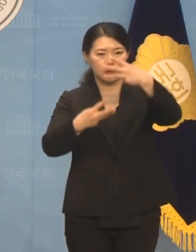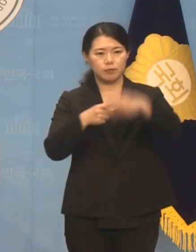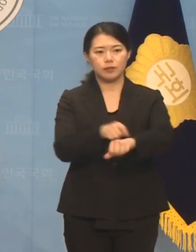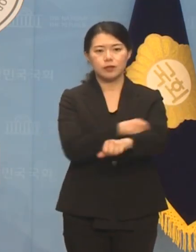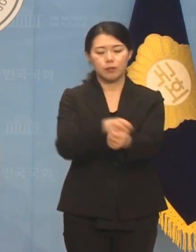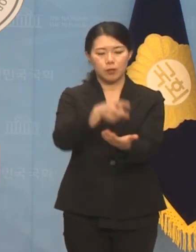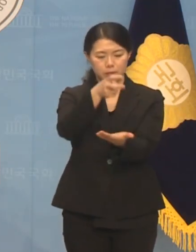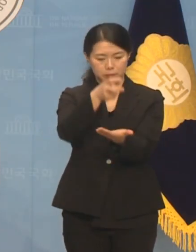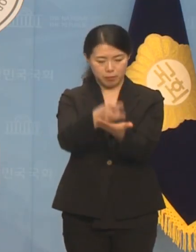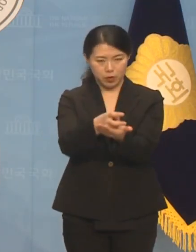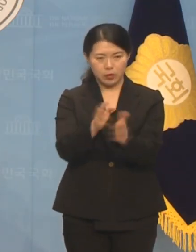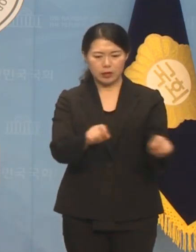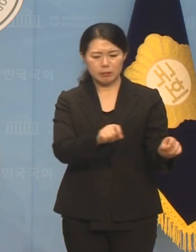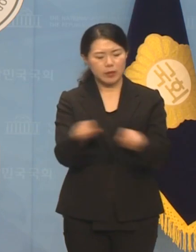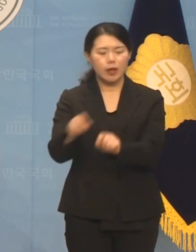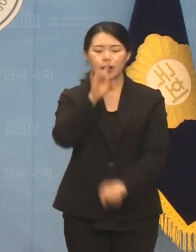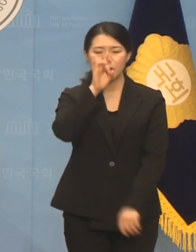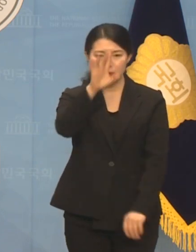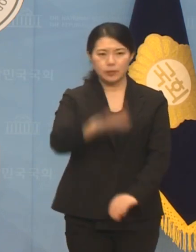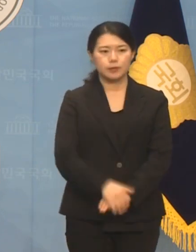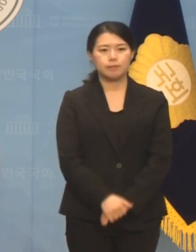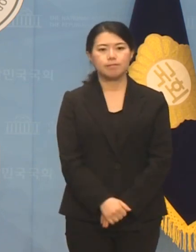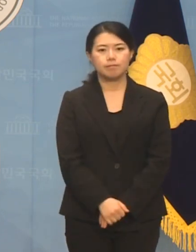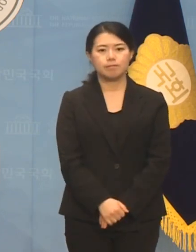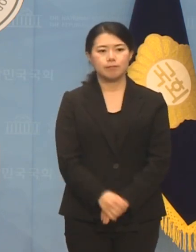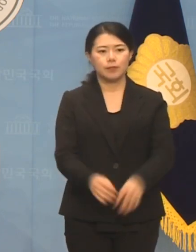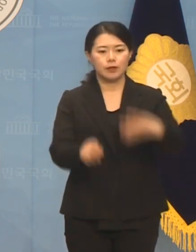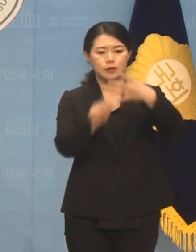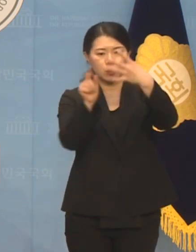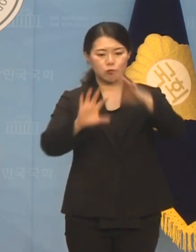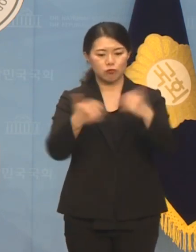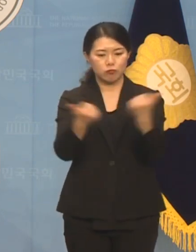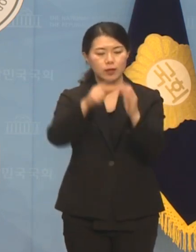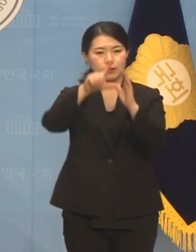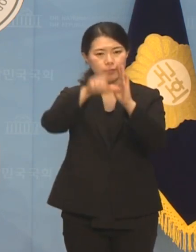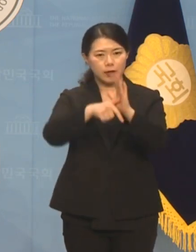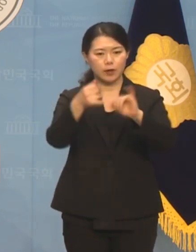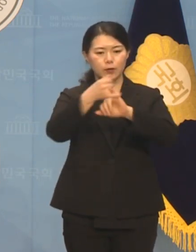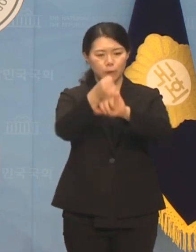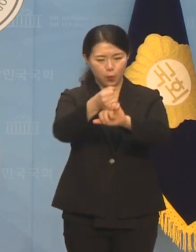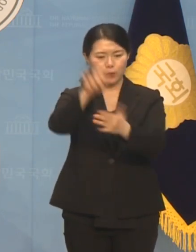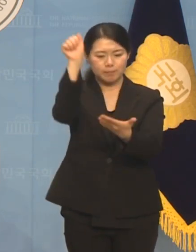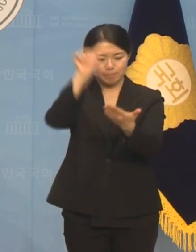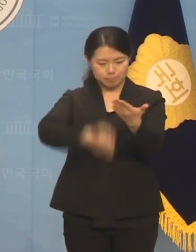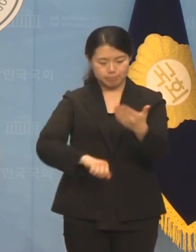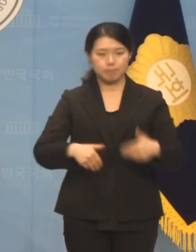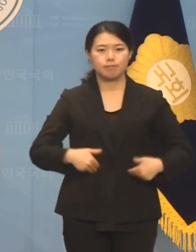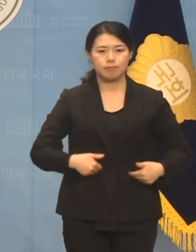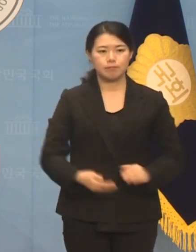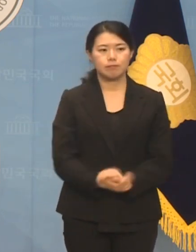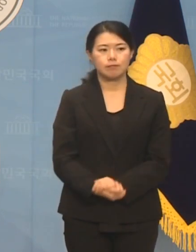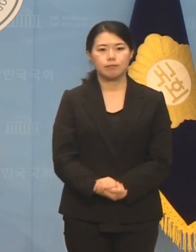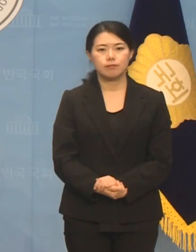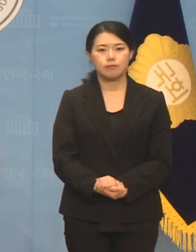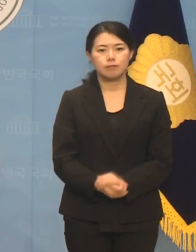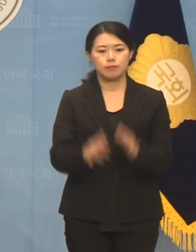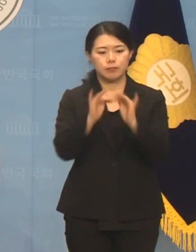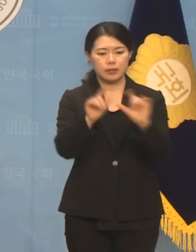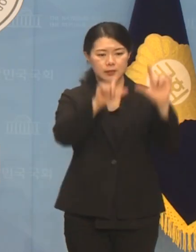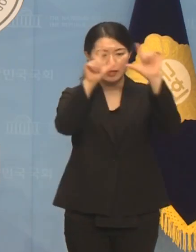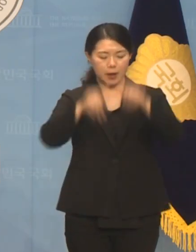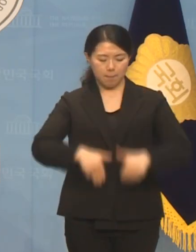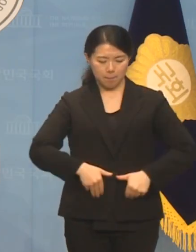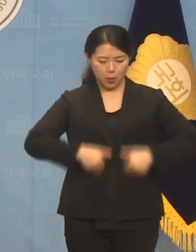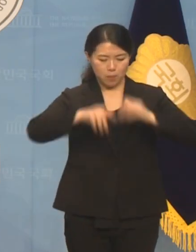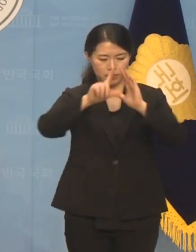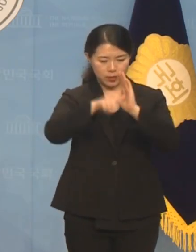특별법 더 이상 미룰 수 없습니다. 4월 국회에서 반드시 처리합시다. 민생의 봄날,